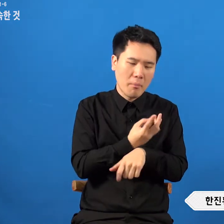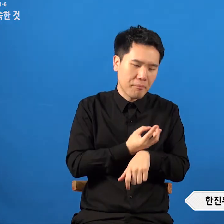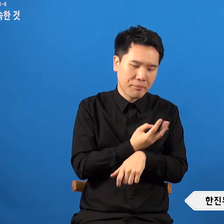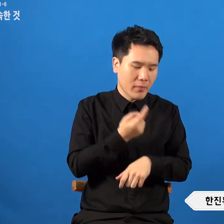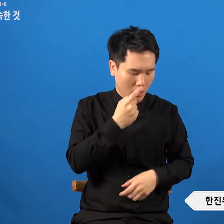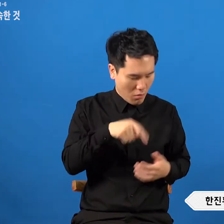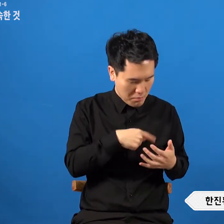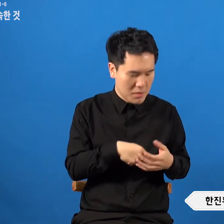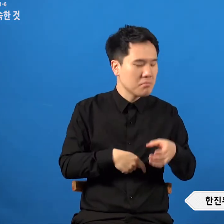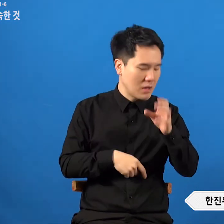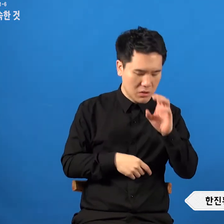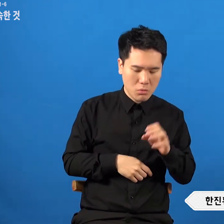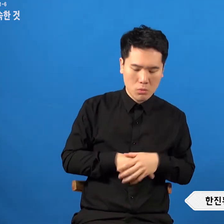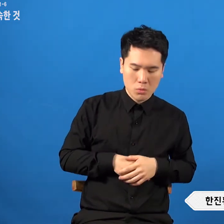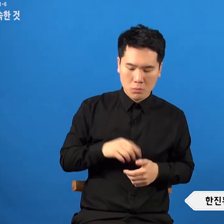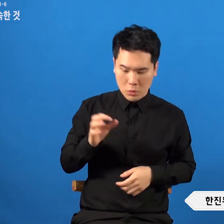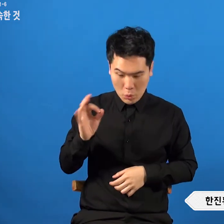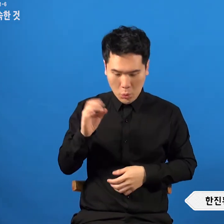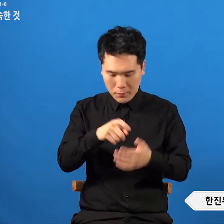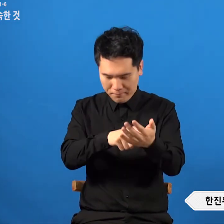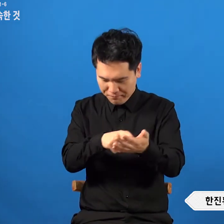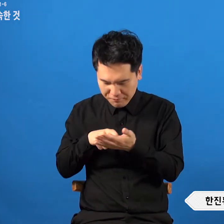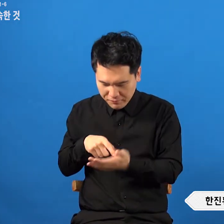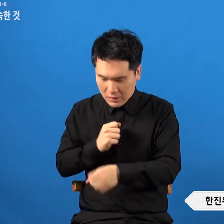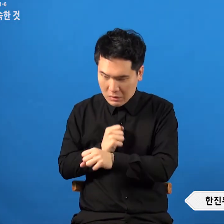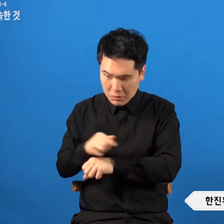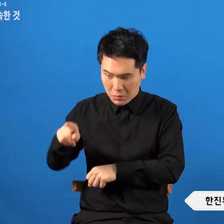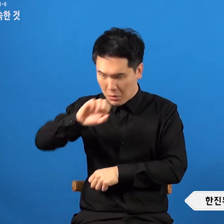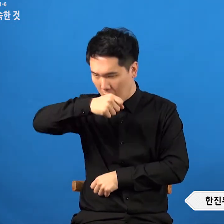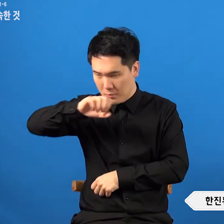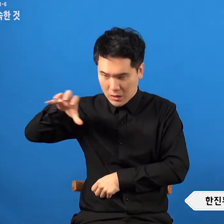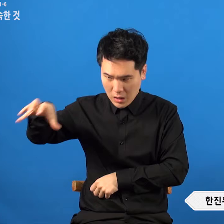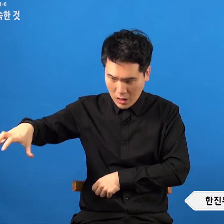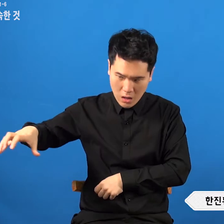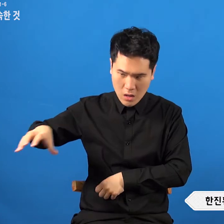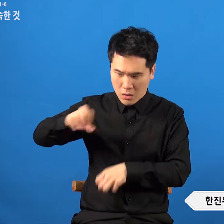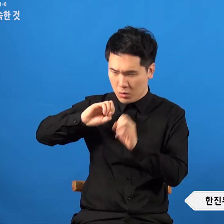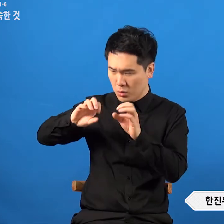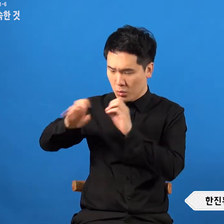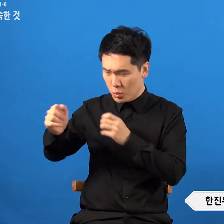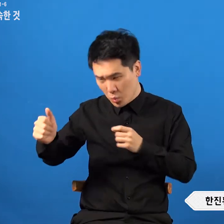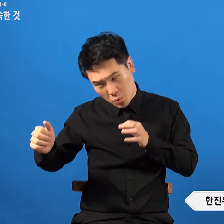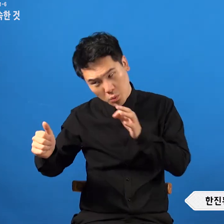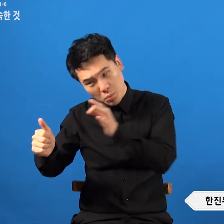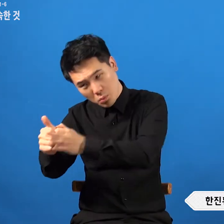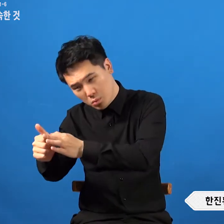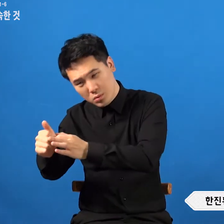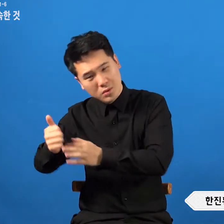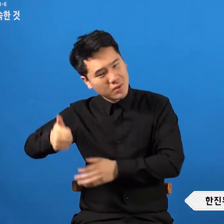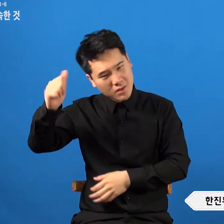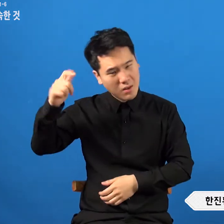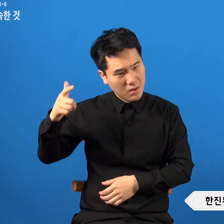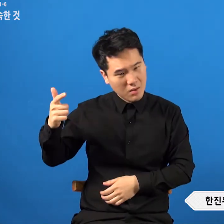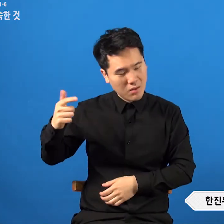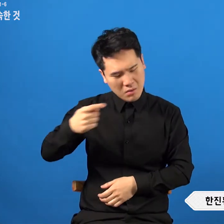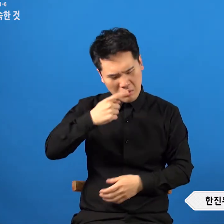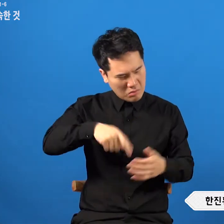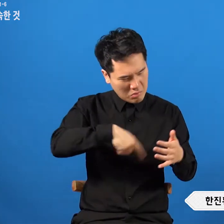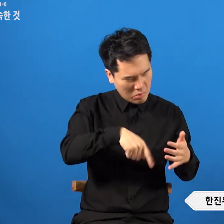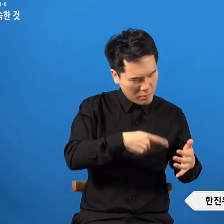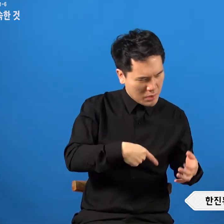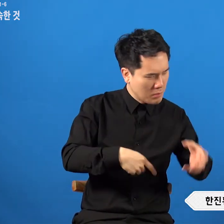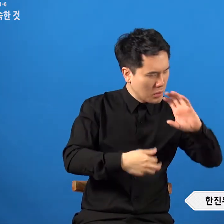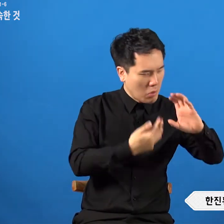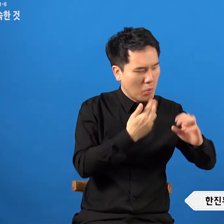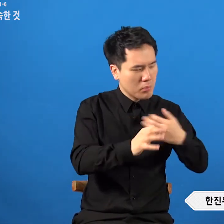좀 절약한 돈으로 아프리카에 선교비 보내야 하지 않을까? 아니 뭐 커피 안 마신다고 죽는